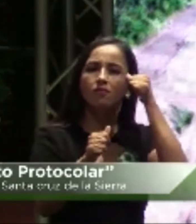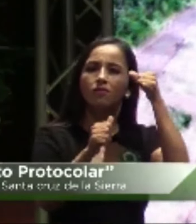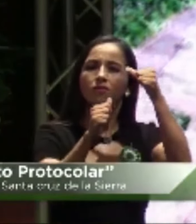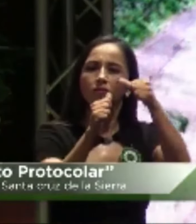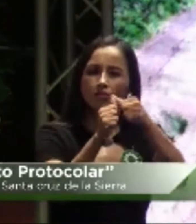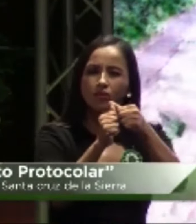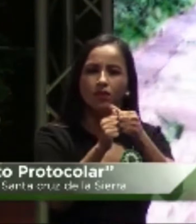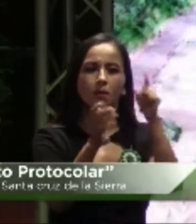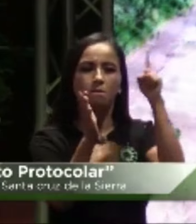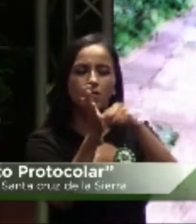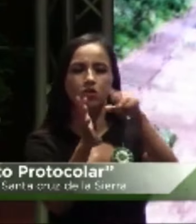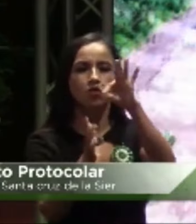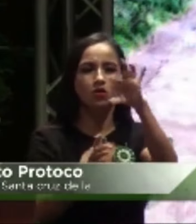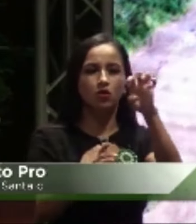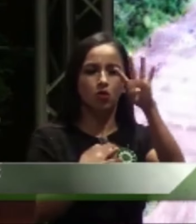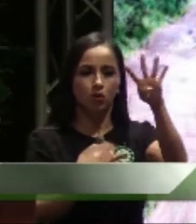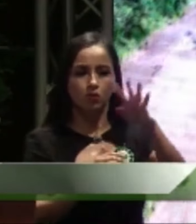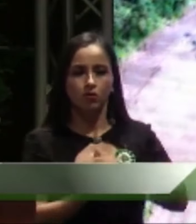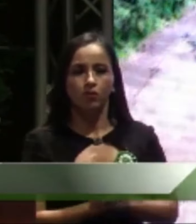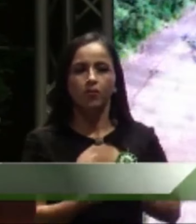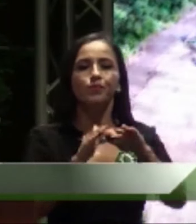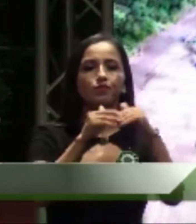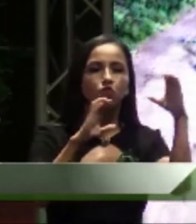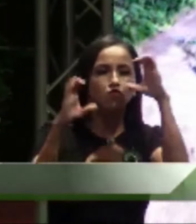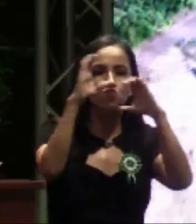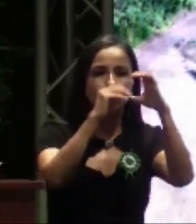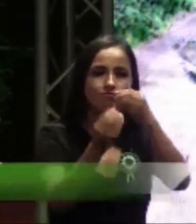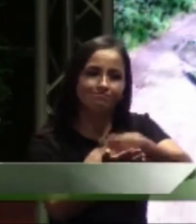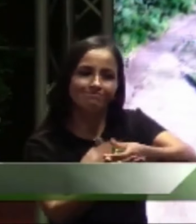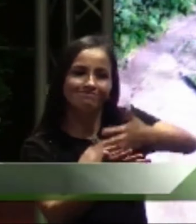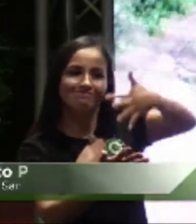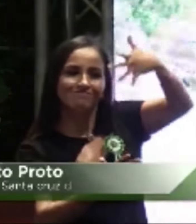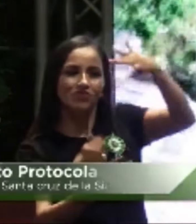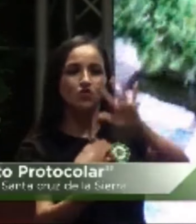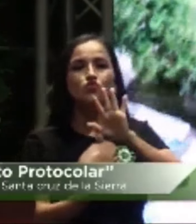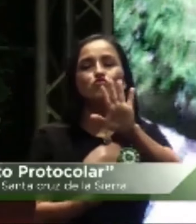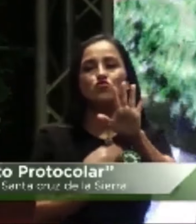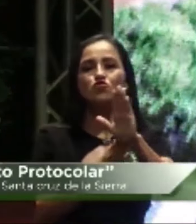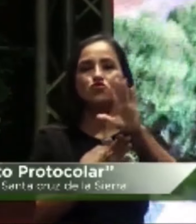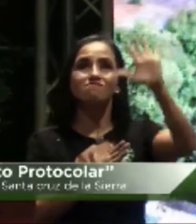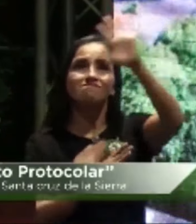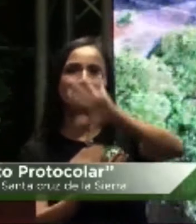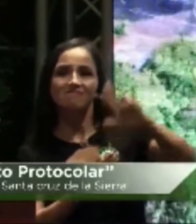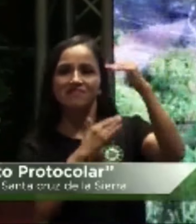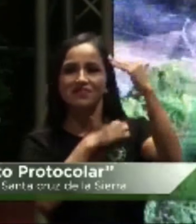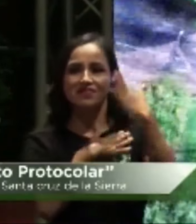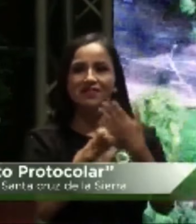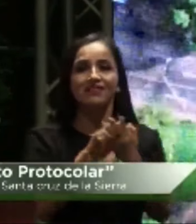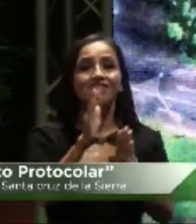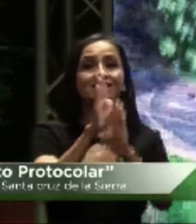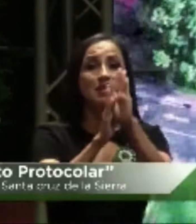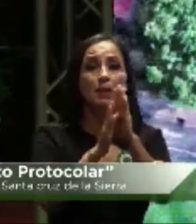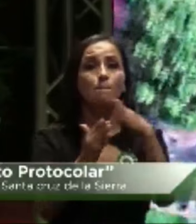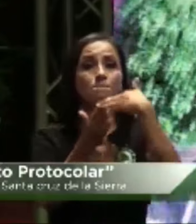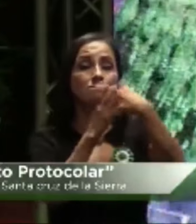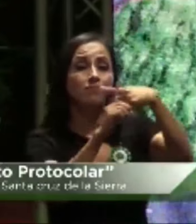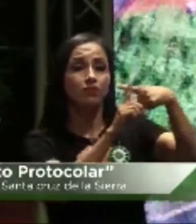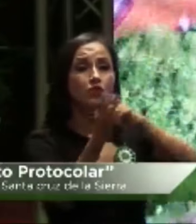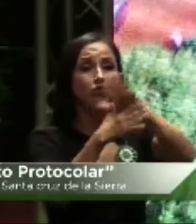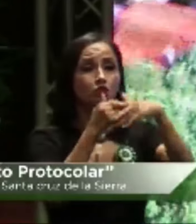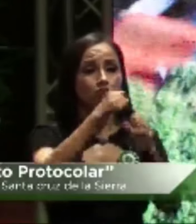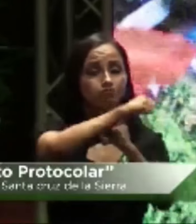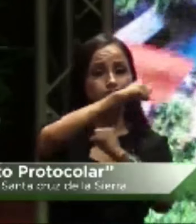de 1904. En esa búsqueda de riquezas del Oriente para desarrollar el bienestar general que sustente a toda